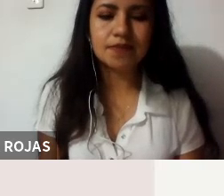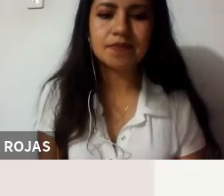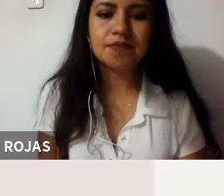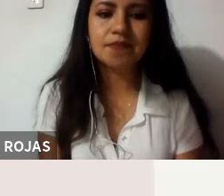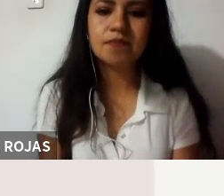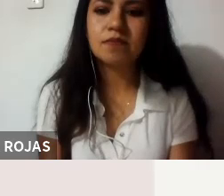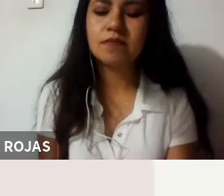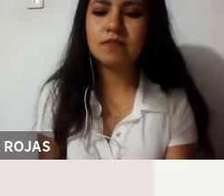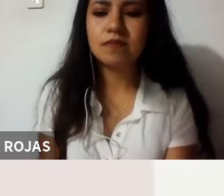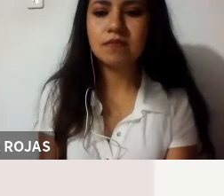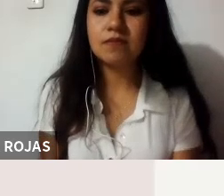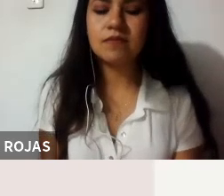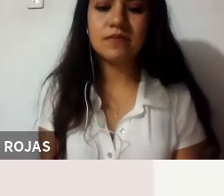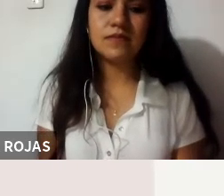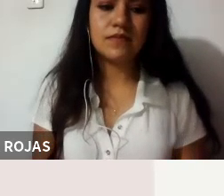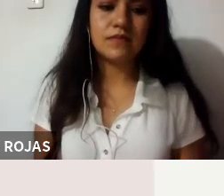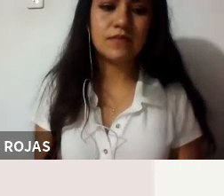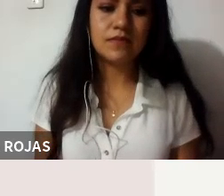Diabetes.